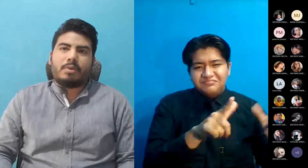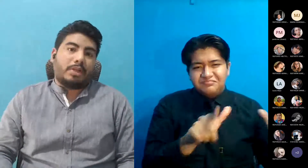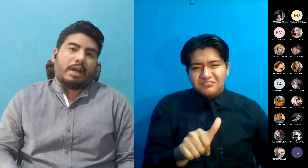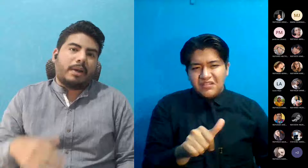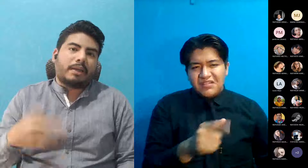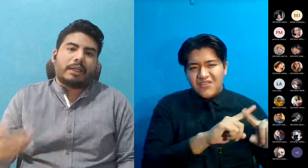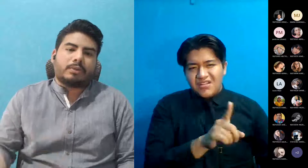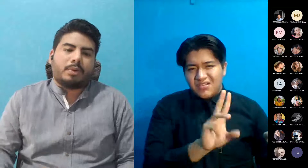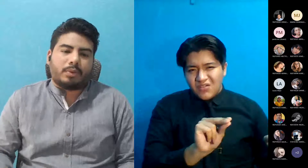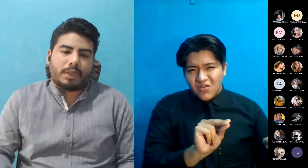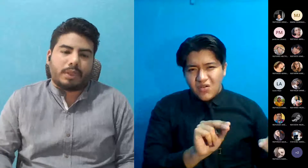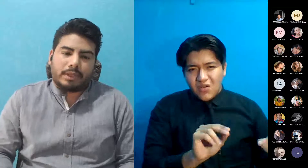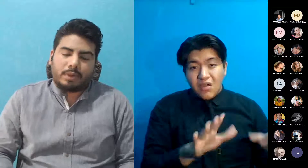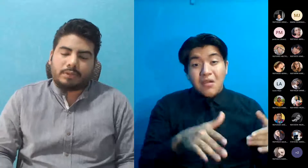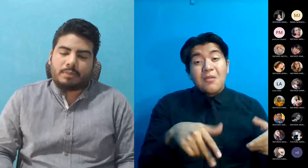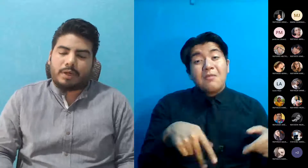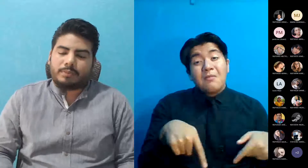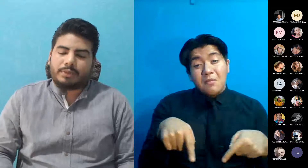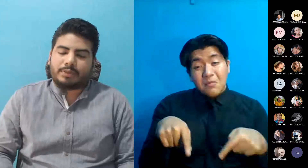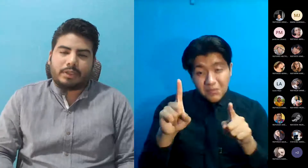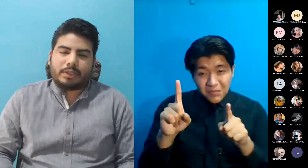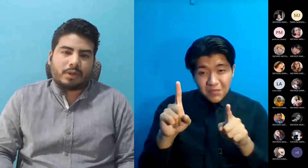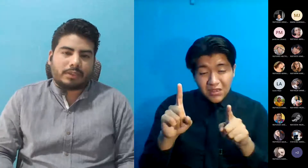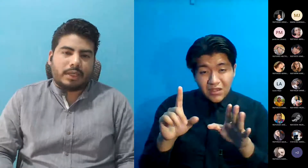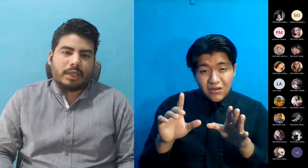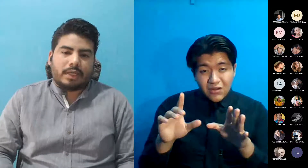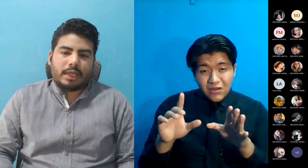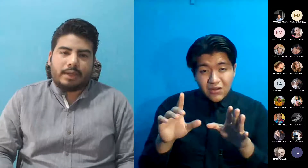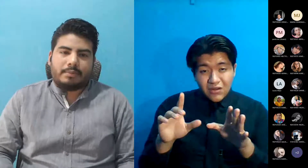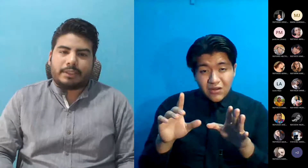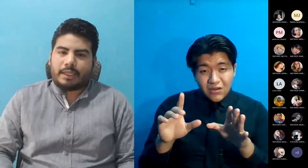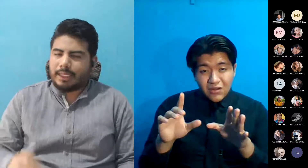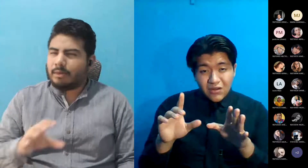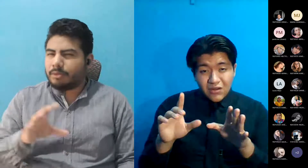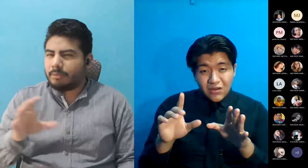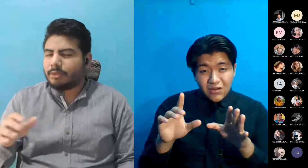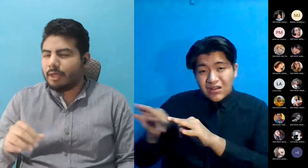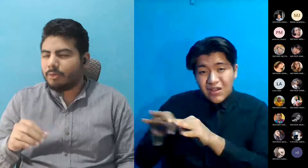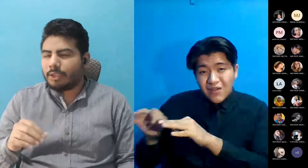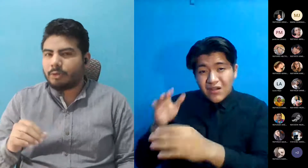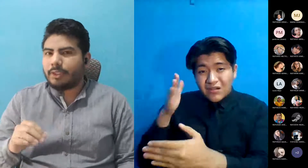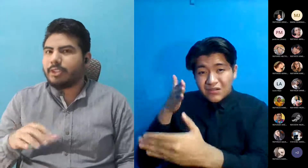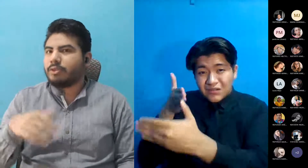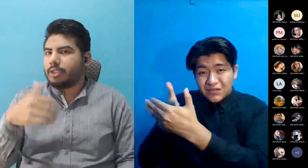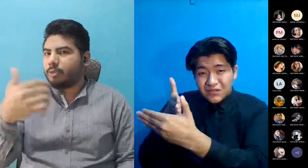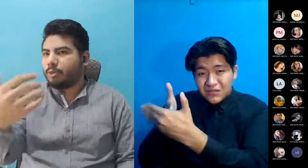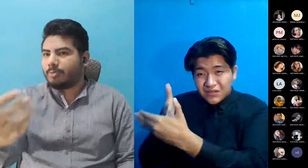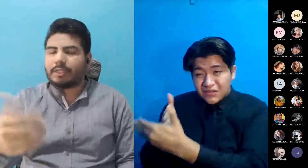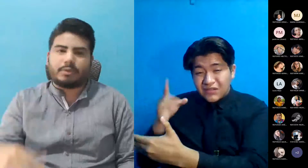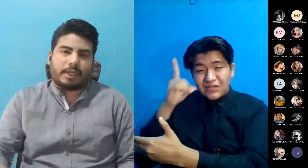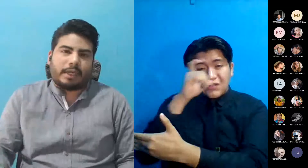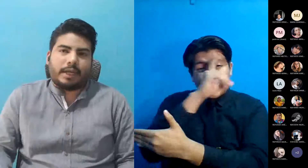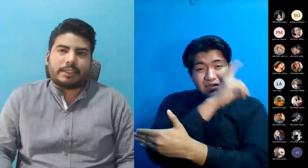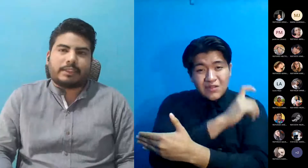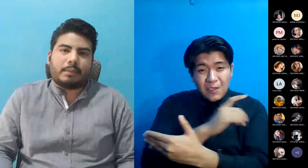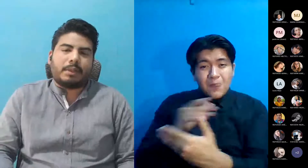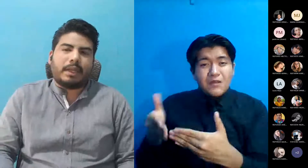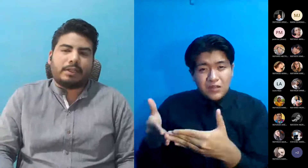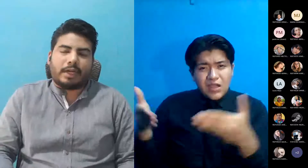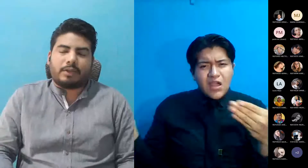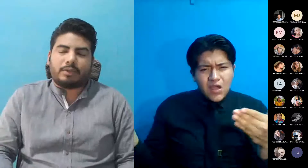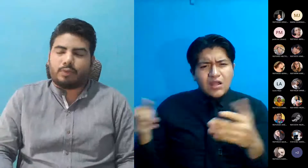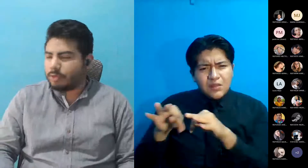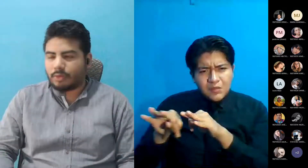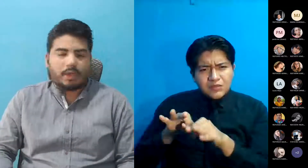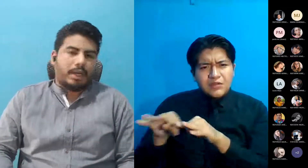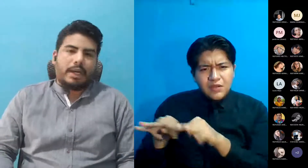¿no? Y bueno, ni hablar de las oportunidades de la educación para las personas sordas, que más adelante vamos a mencionar algunos datos precisos y unos pasos que gracias